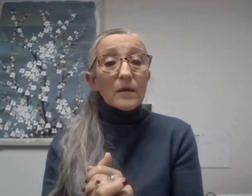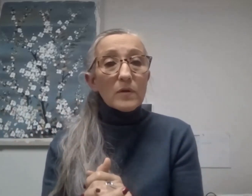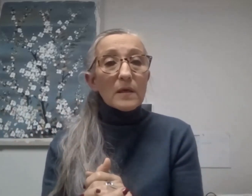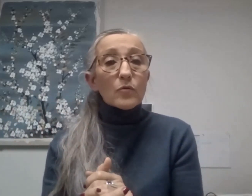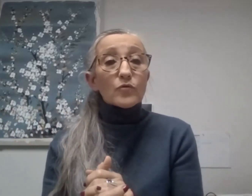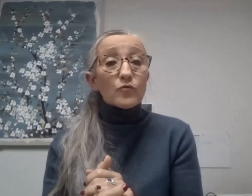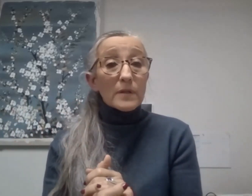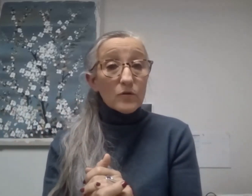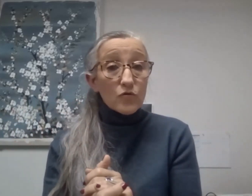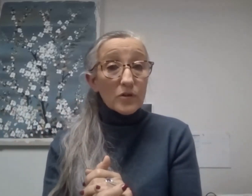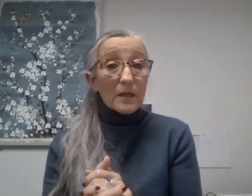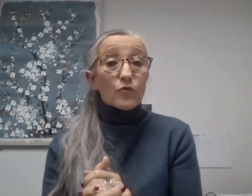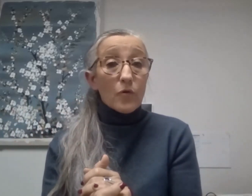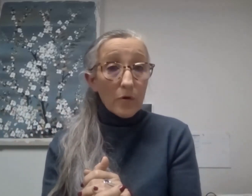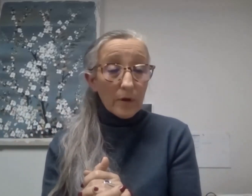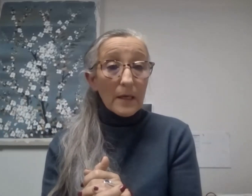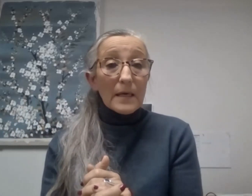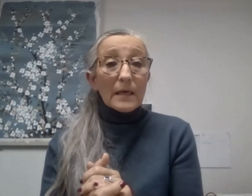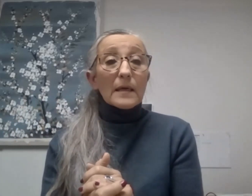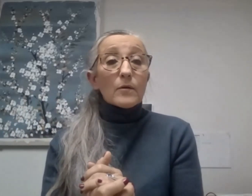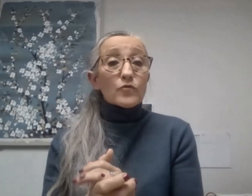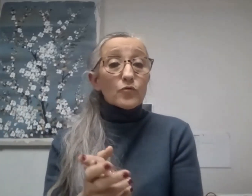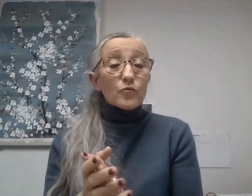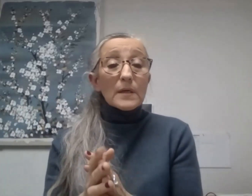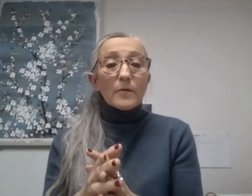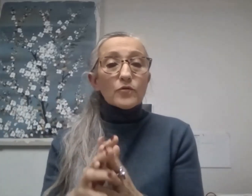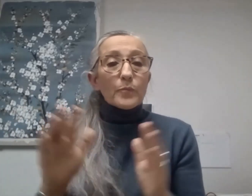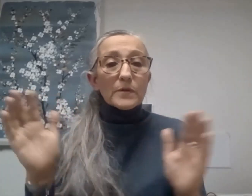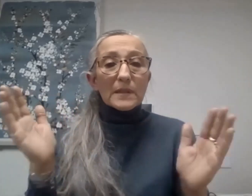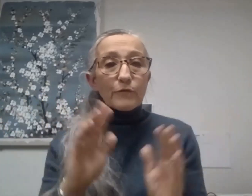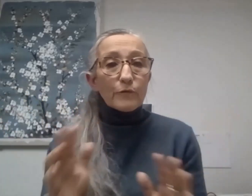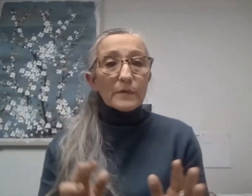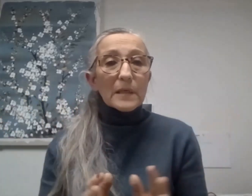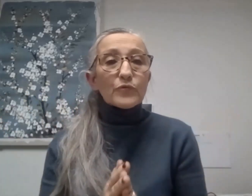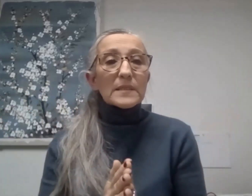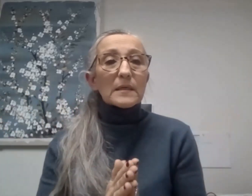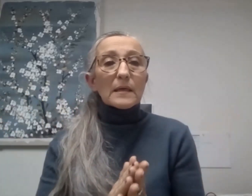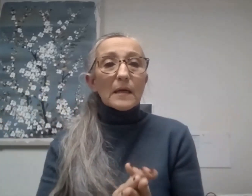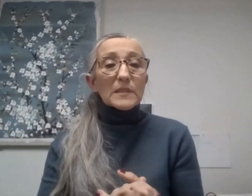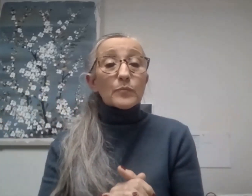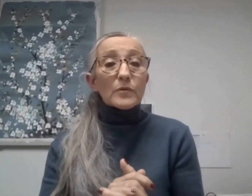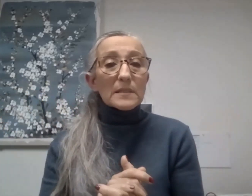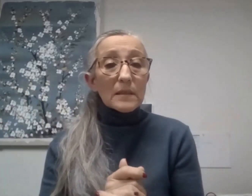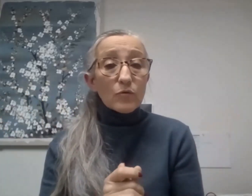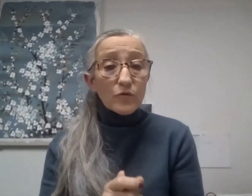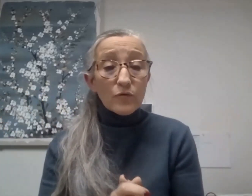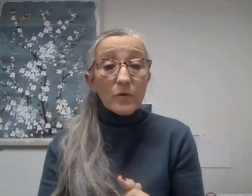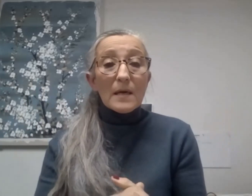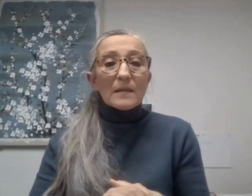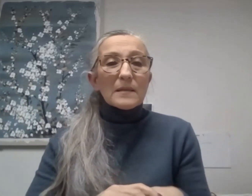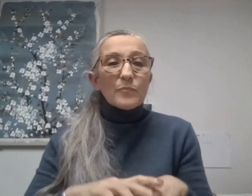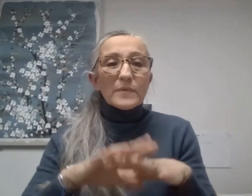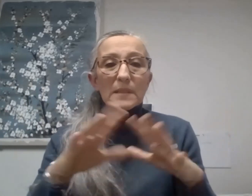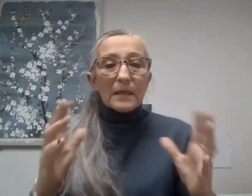on est réunis autour d'un sujet de langue. Et aujourd'hui, je pense qu'il faut dépoussiérer un petit peu les idées